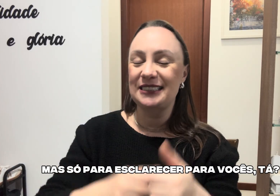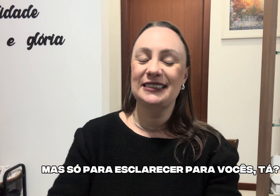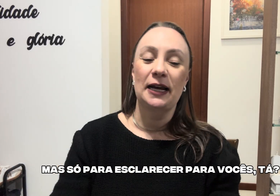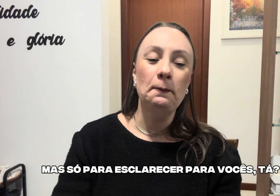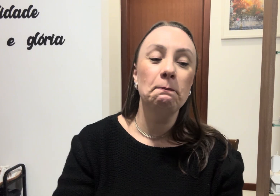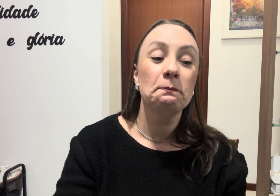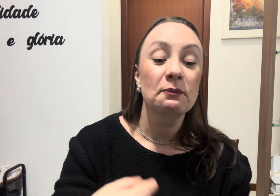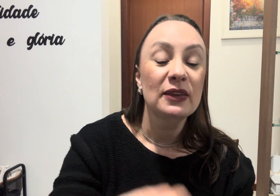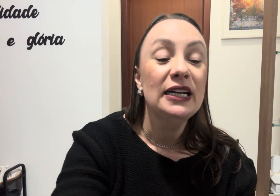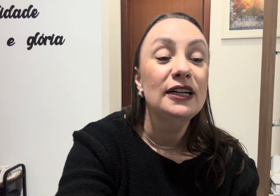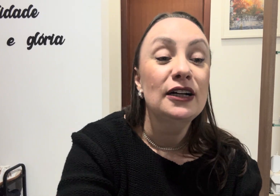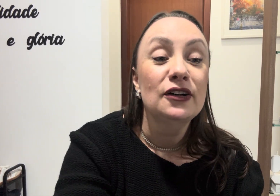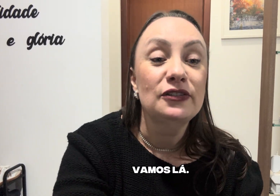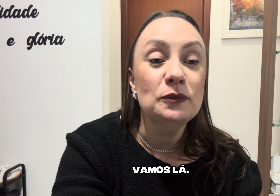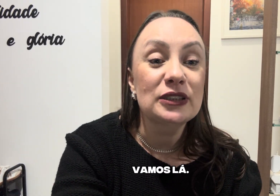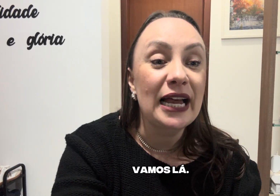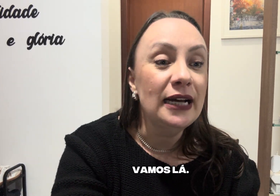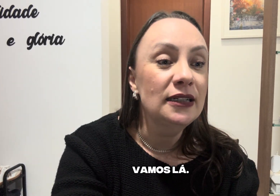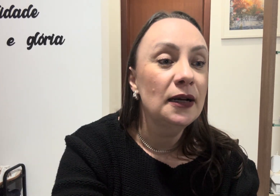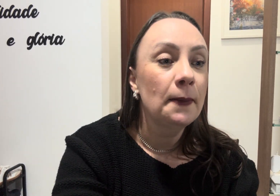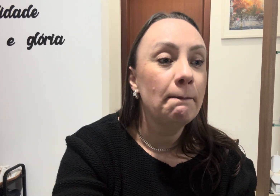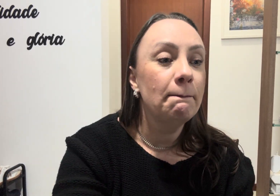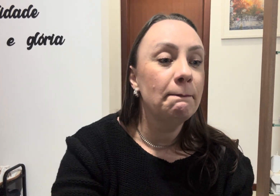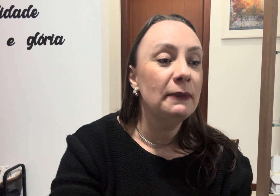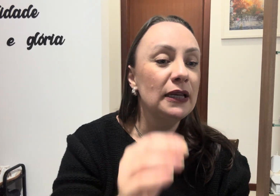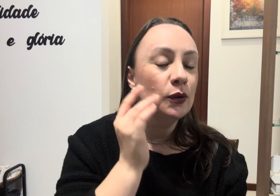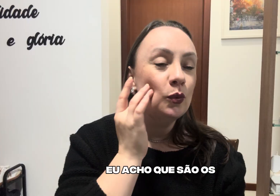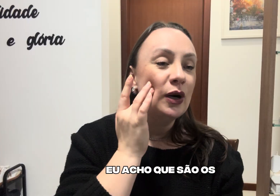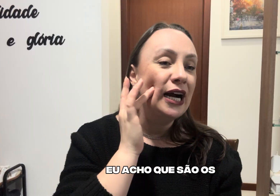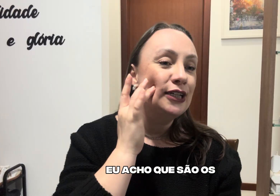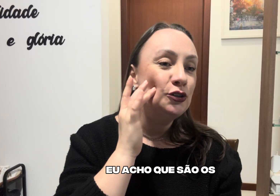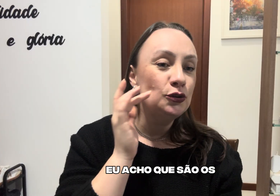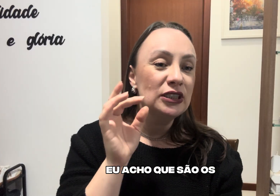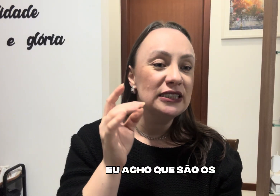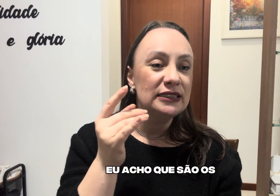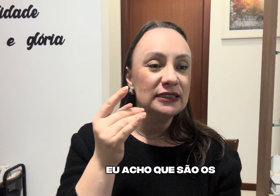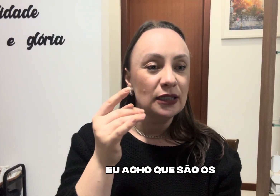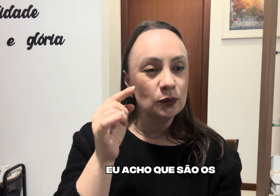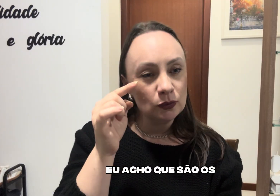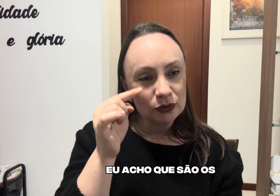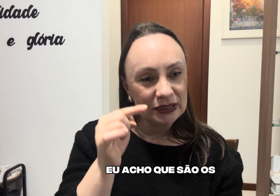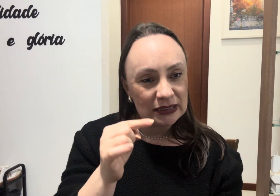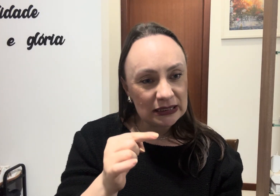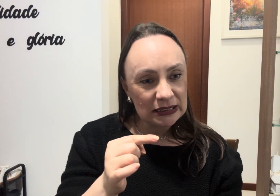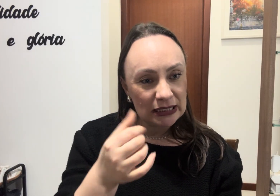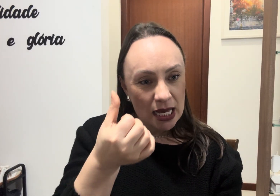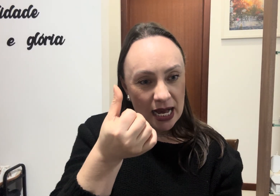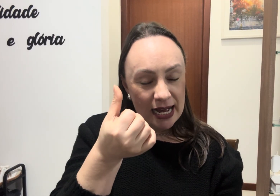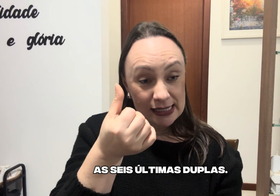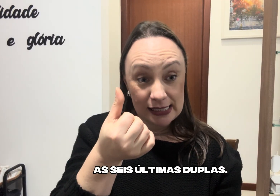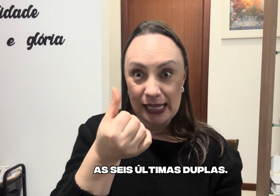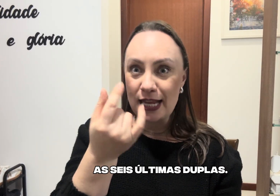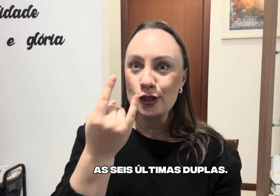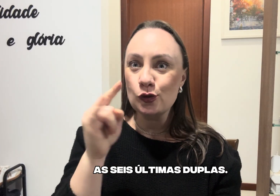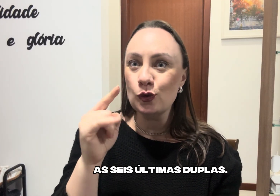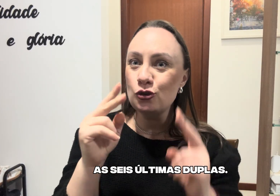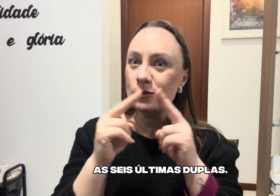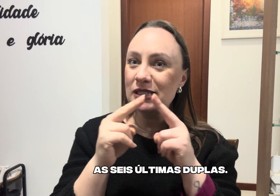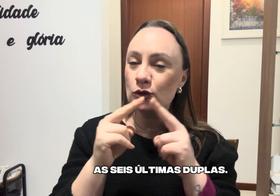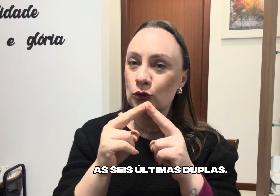tá? Vamos lá? Eu acho que são as 6 últimas